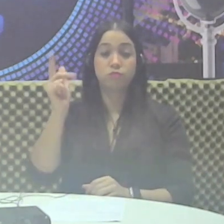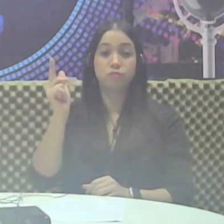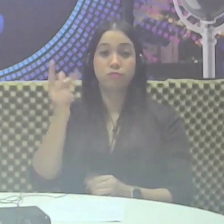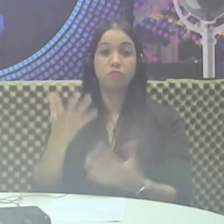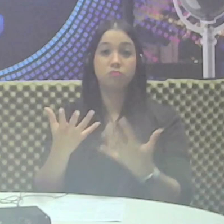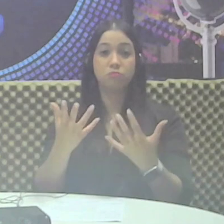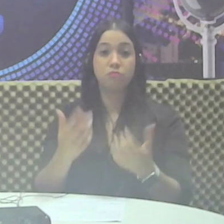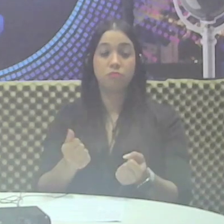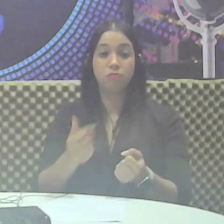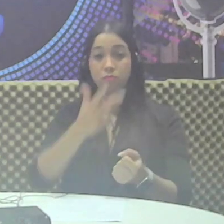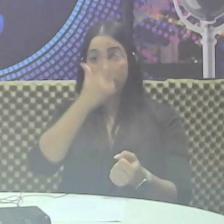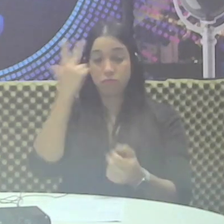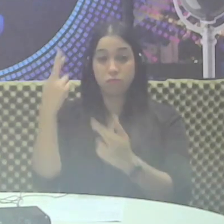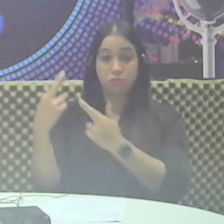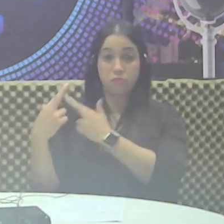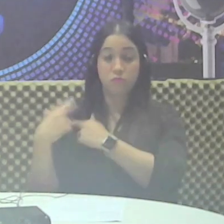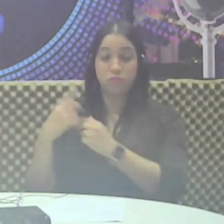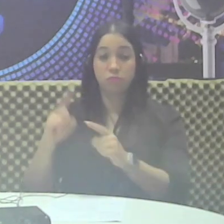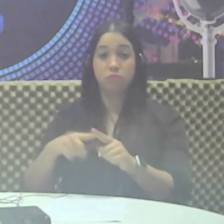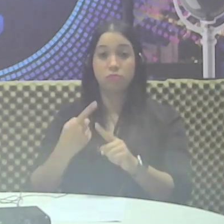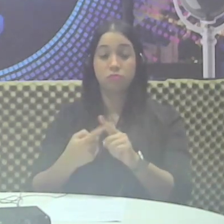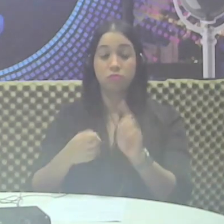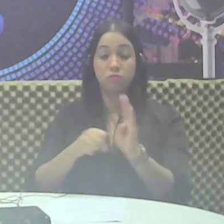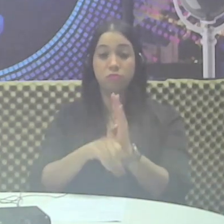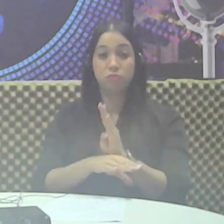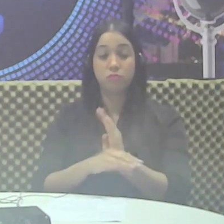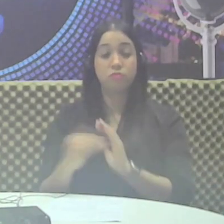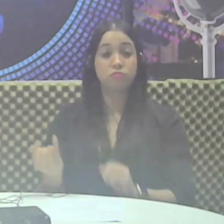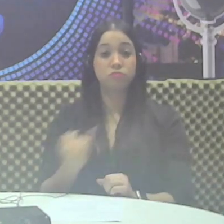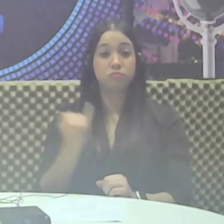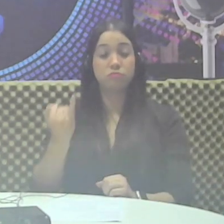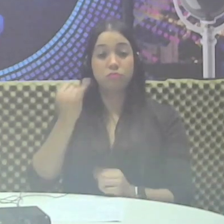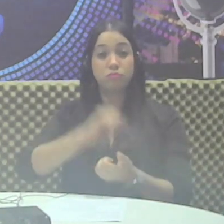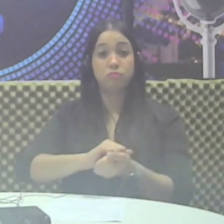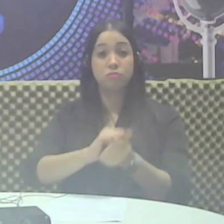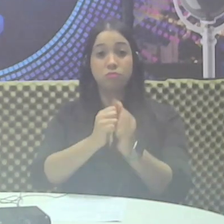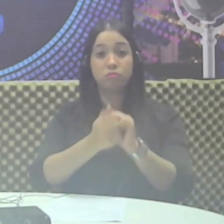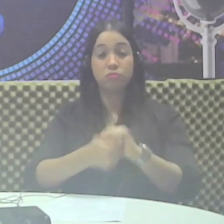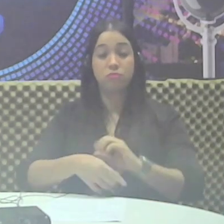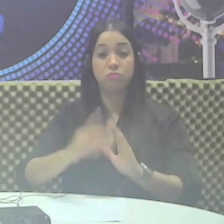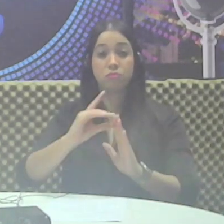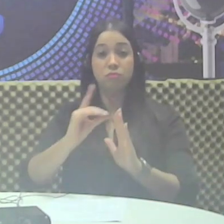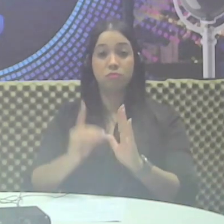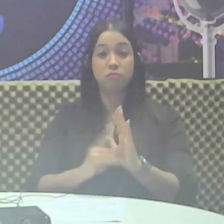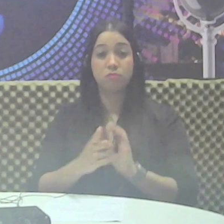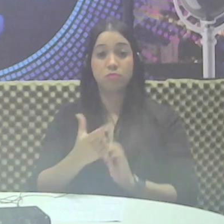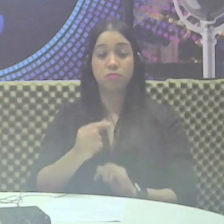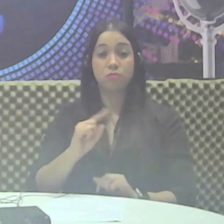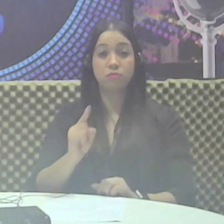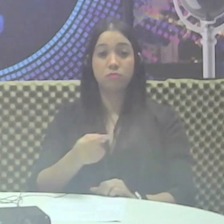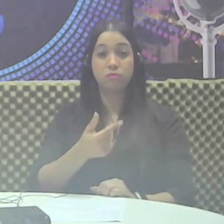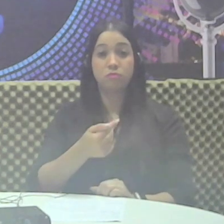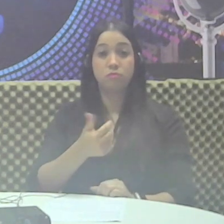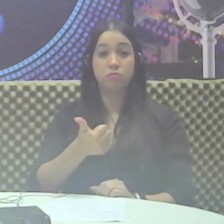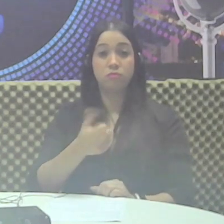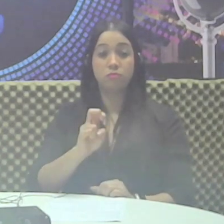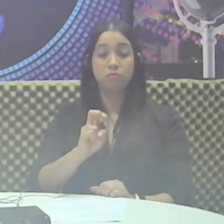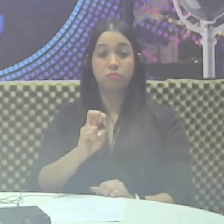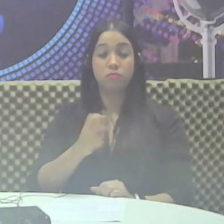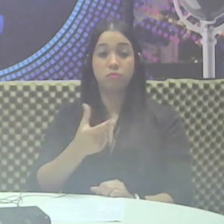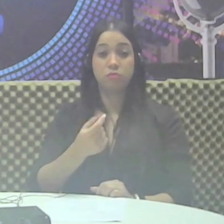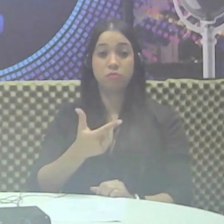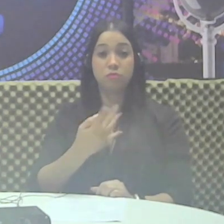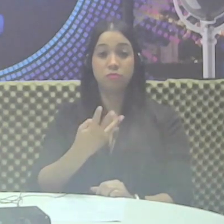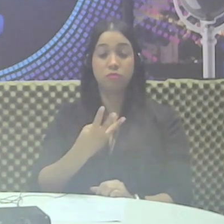por titulares e beneficiários é fundamental para a adequação ao Decreto 20.715 de 2023,